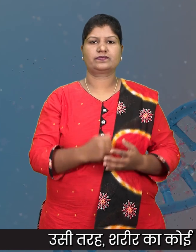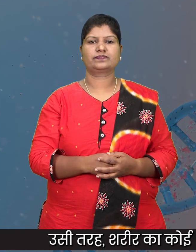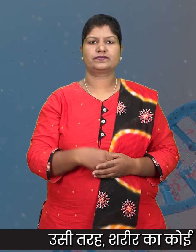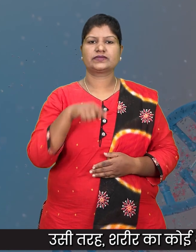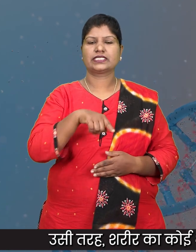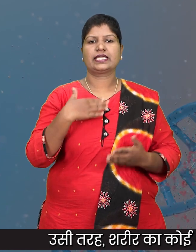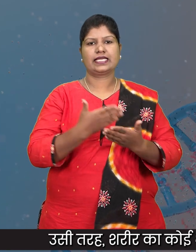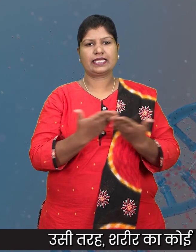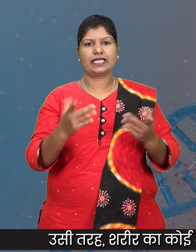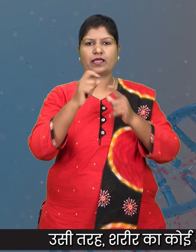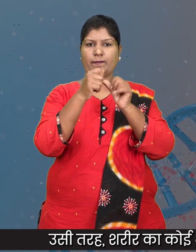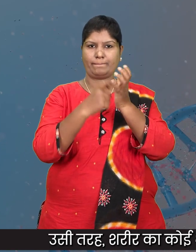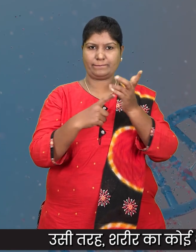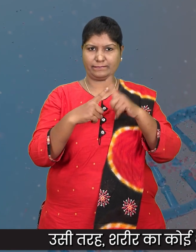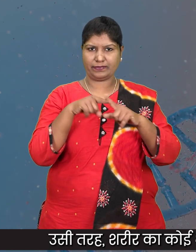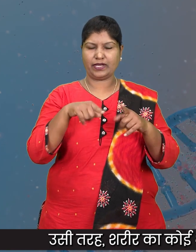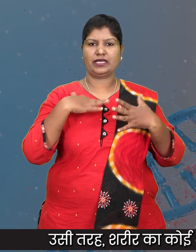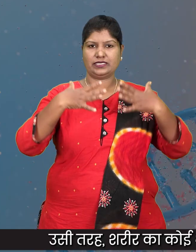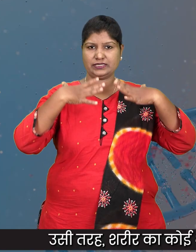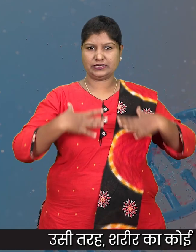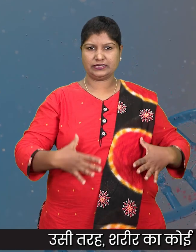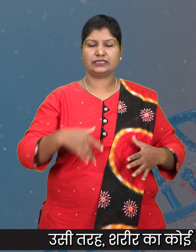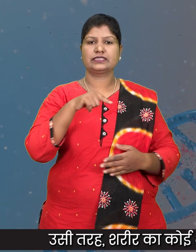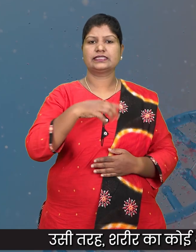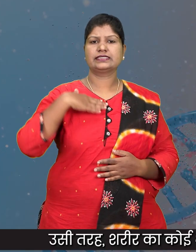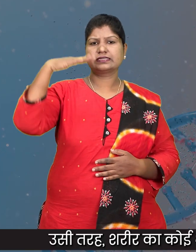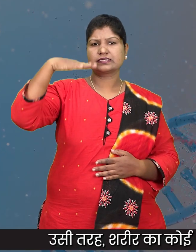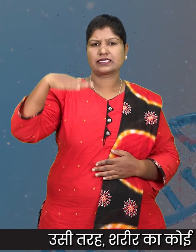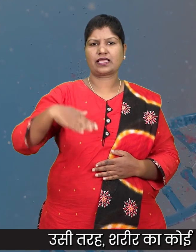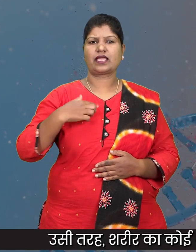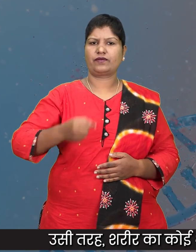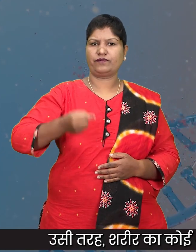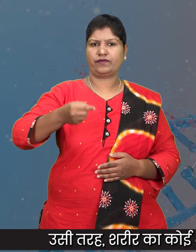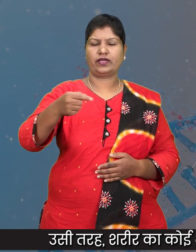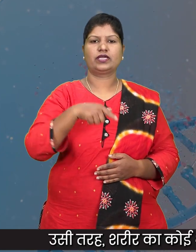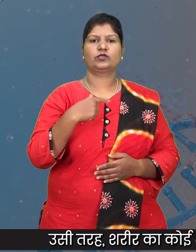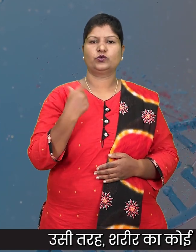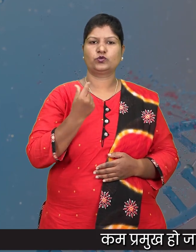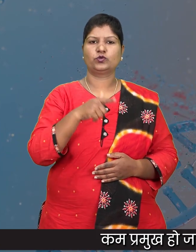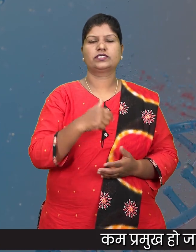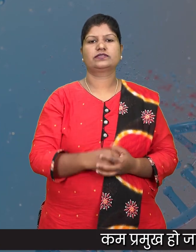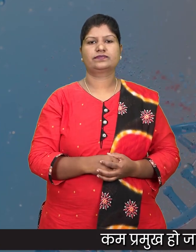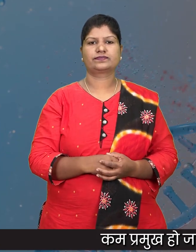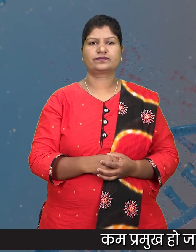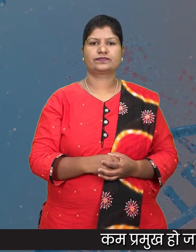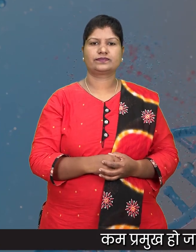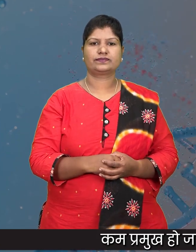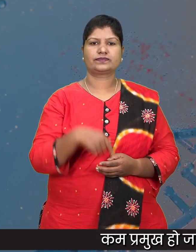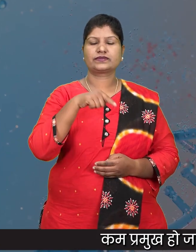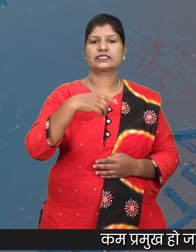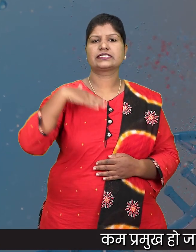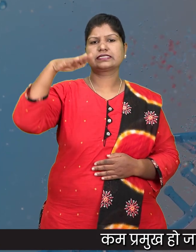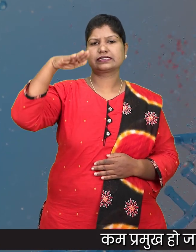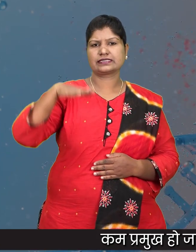उसी तरह शरीर का कोई भी हिस्सा जो कम बार उपयोग किया जाता है, वह कम प्रमुख हो जाता